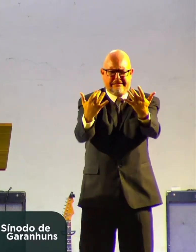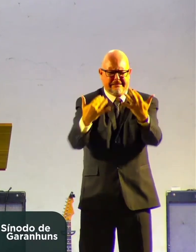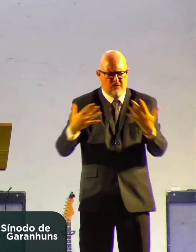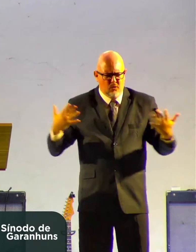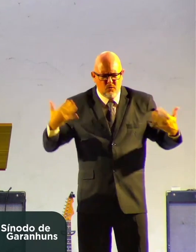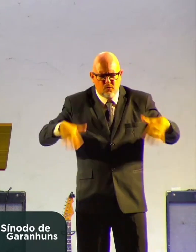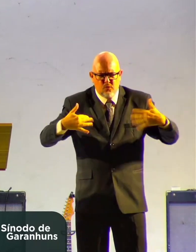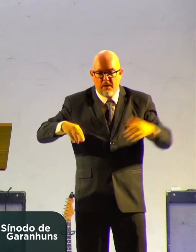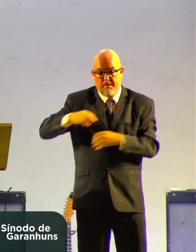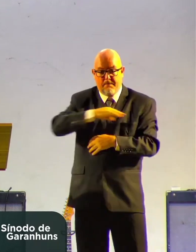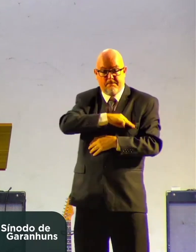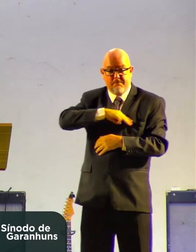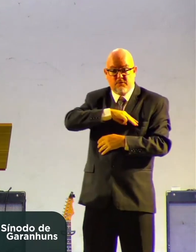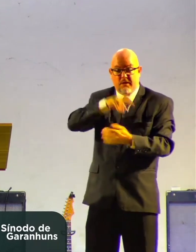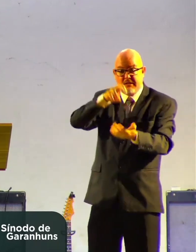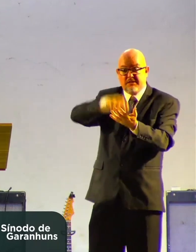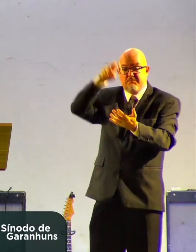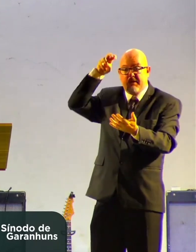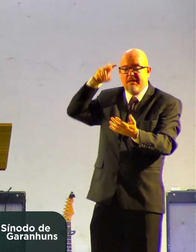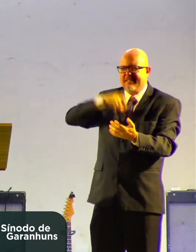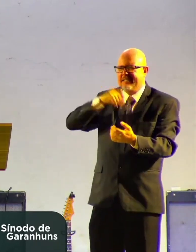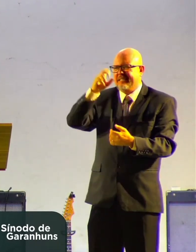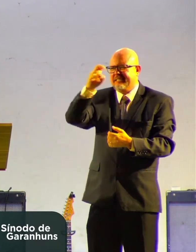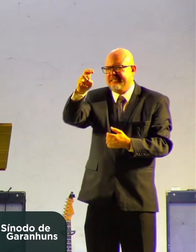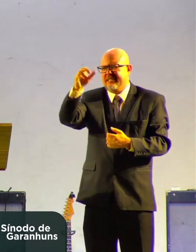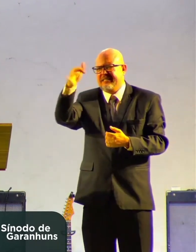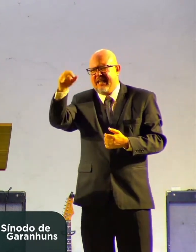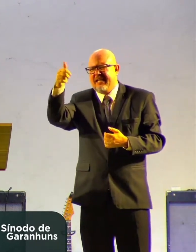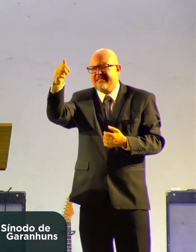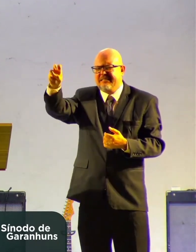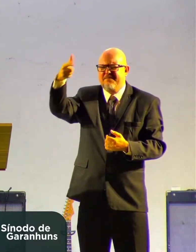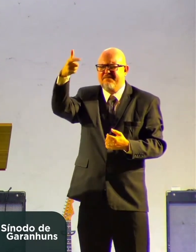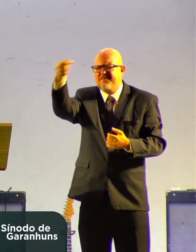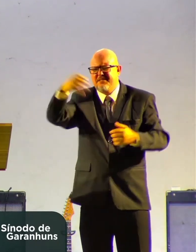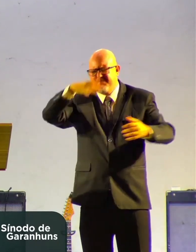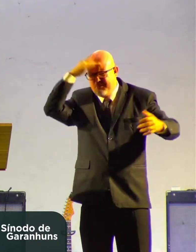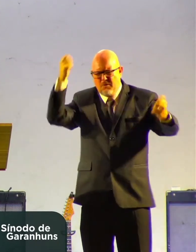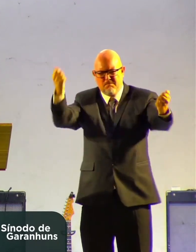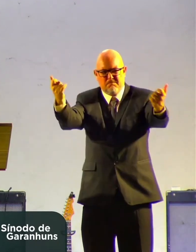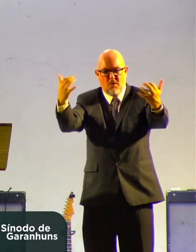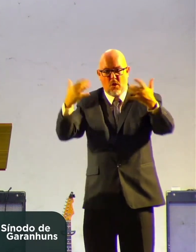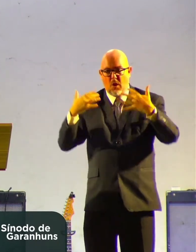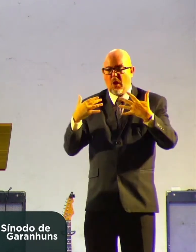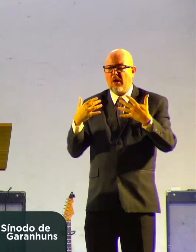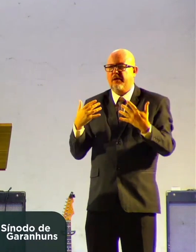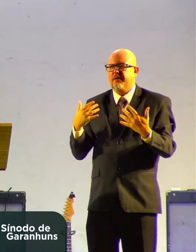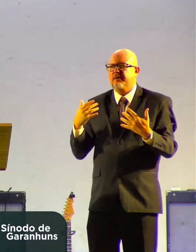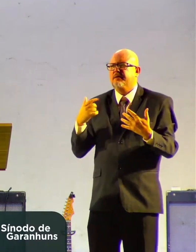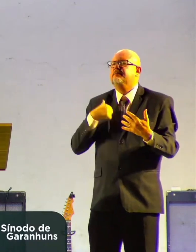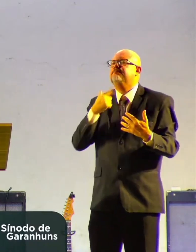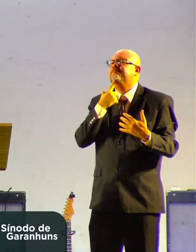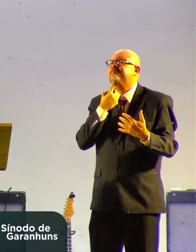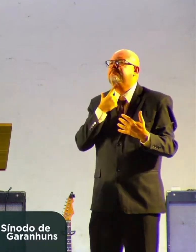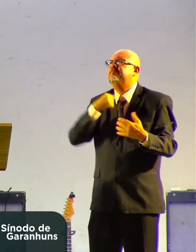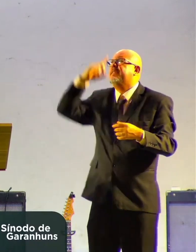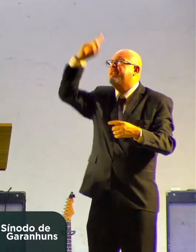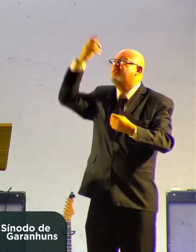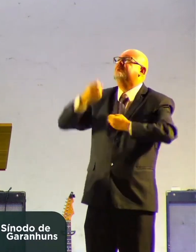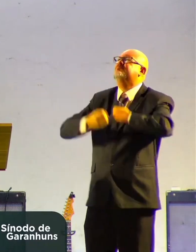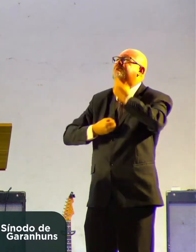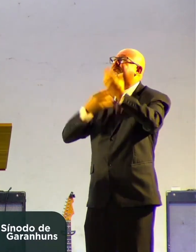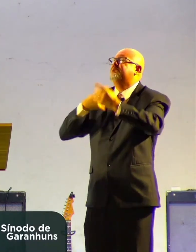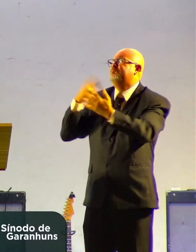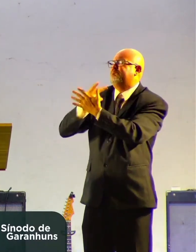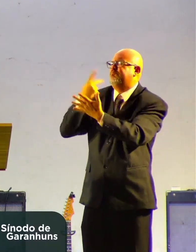os missionários acordavam de manhã, tinha 5, 10, 15, 20 na porta de cada um, com pressa para acertar a vida com